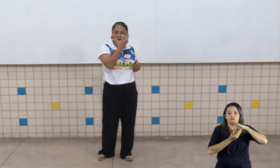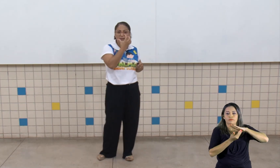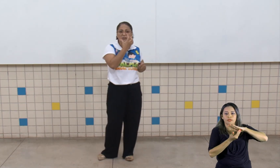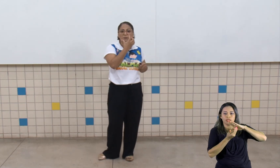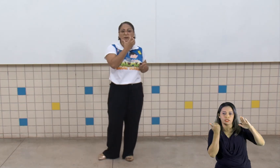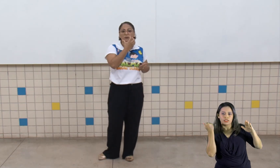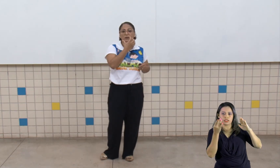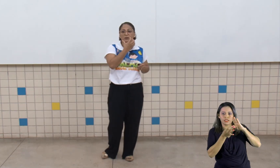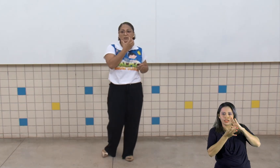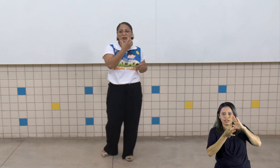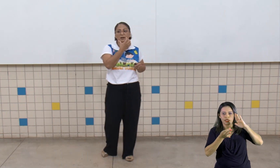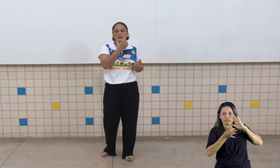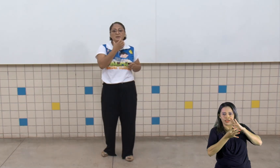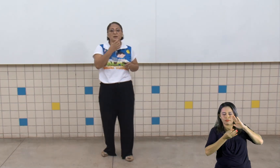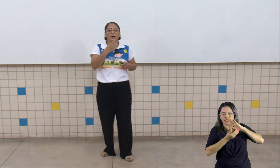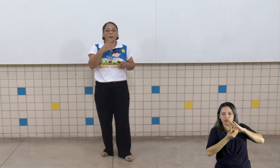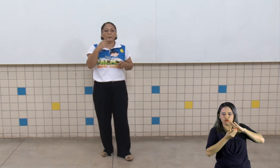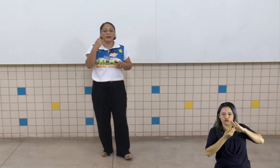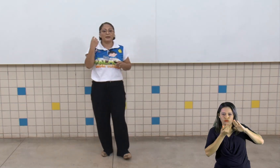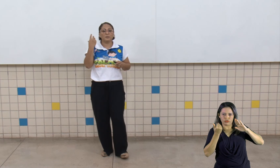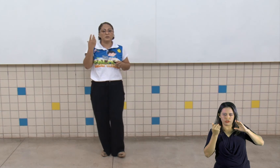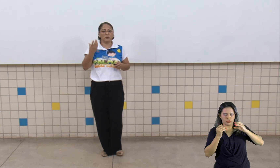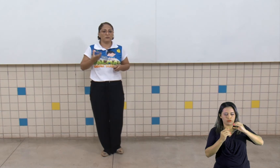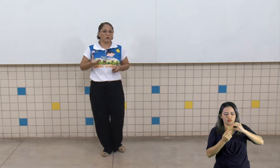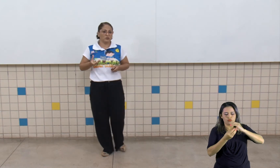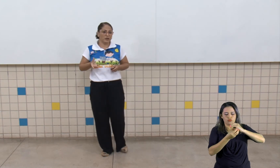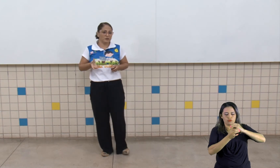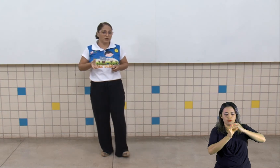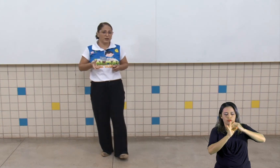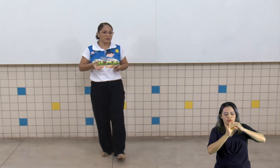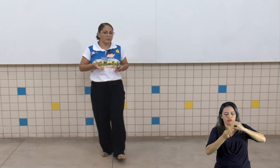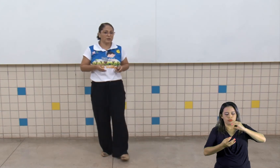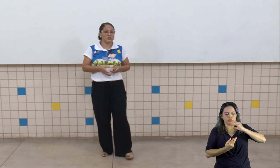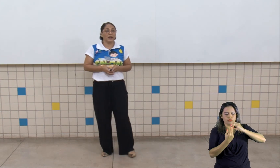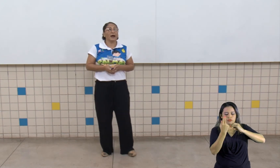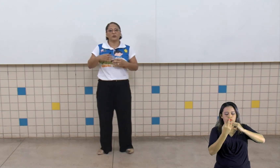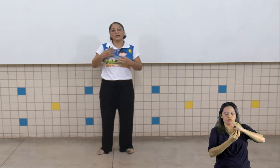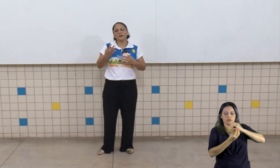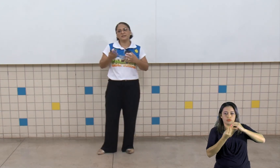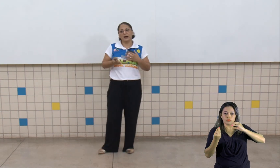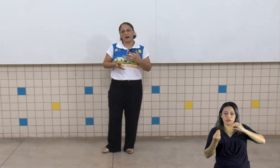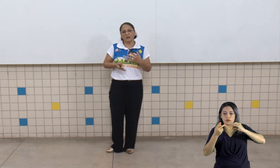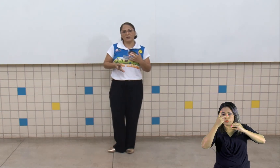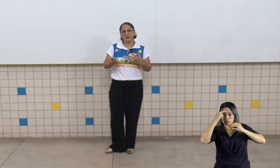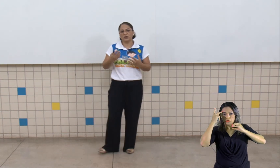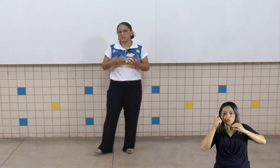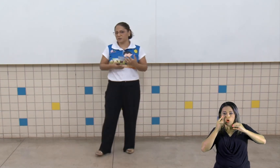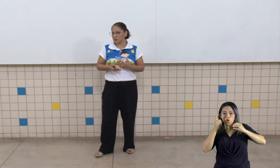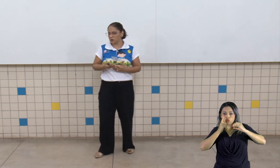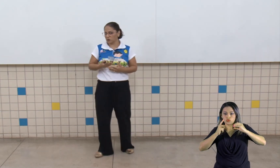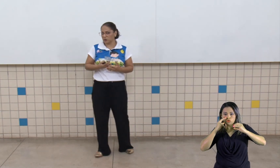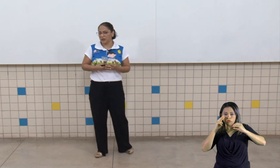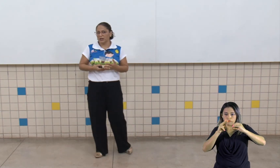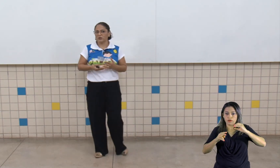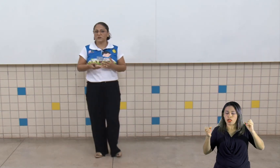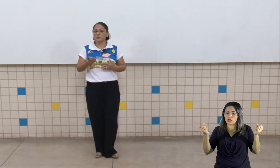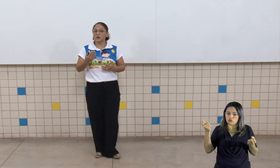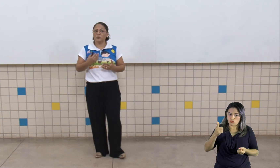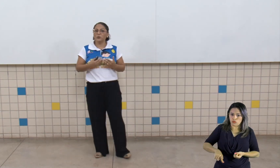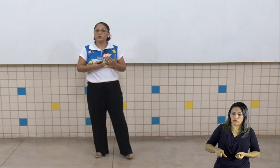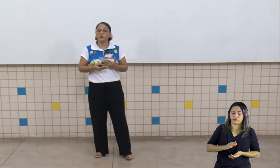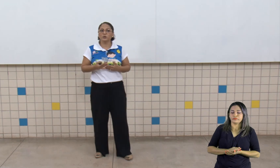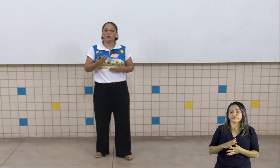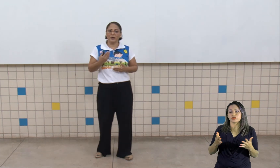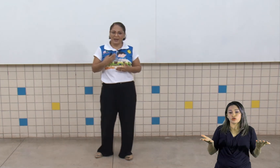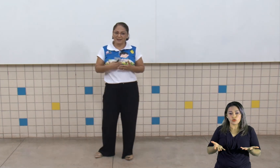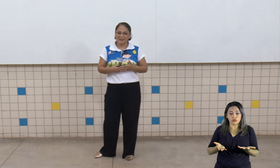que está em cima da nossa íris, para que a pessoa volte a enxergar novamente. Então, na nossa aula, o que nós vimos hoje? Nós vimos